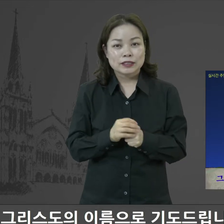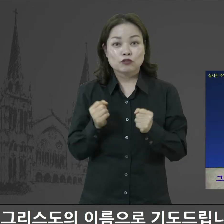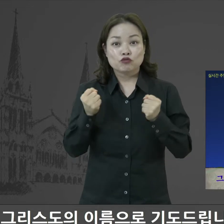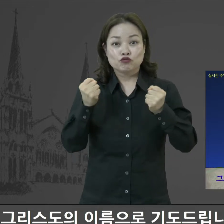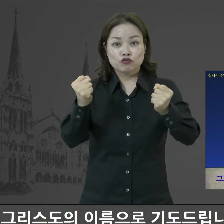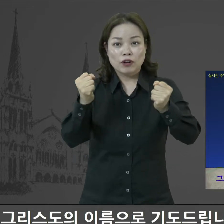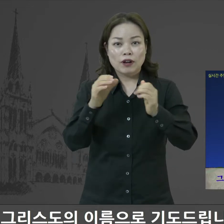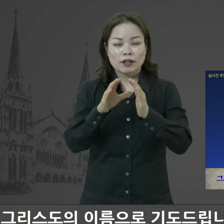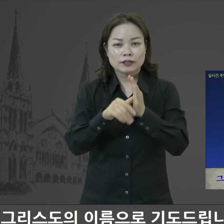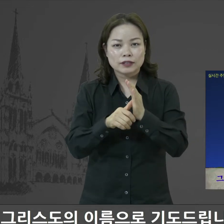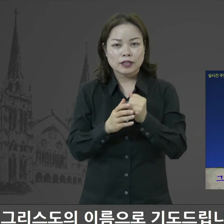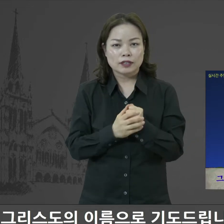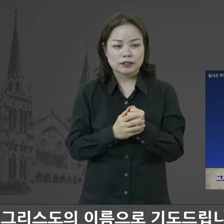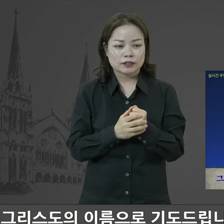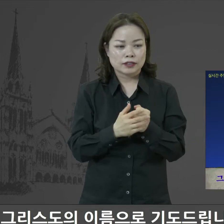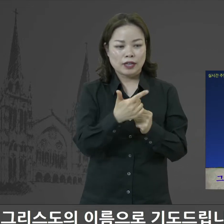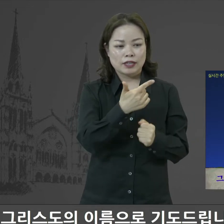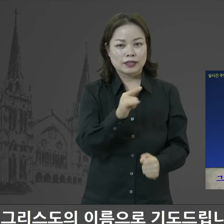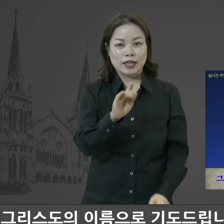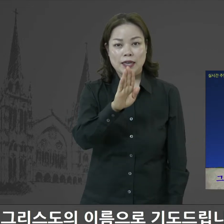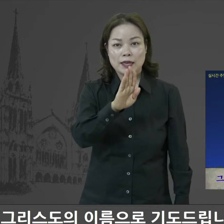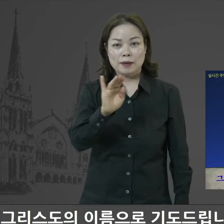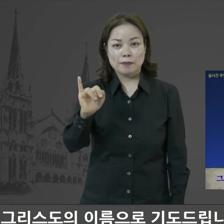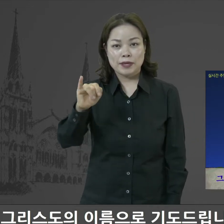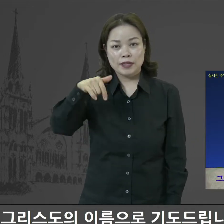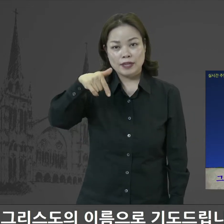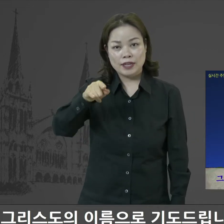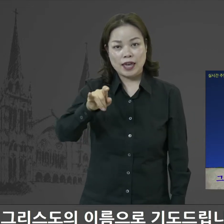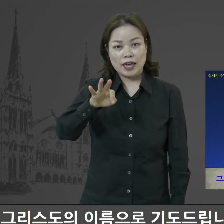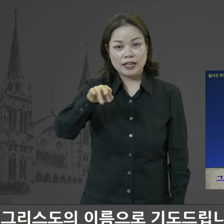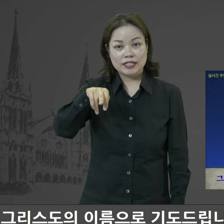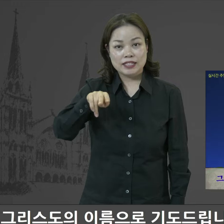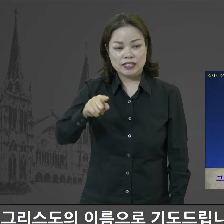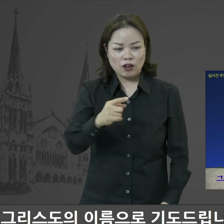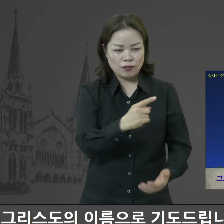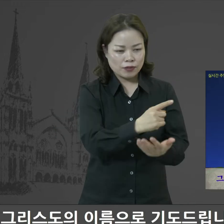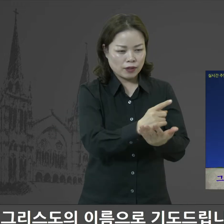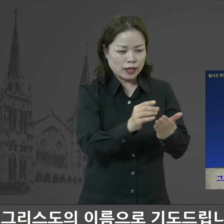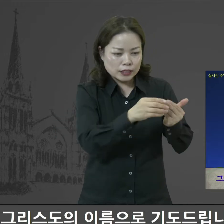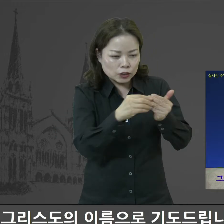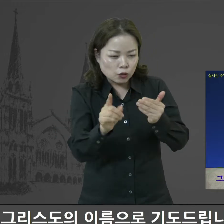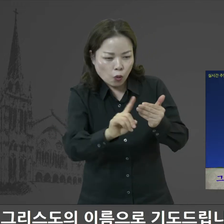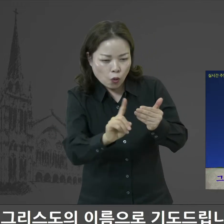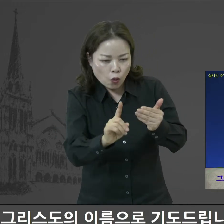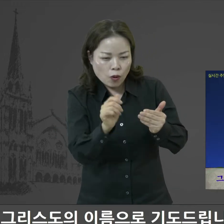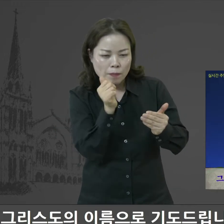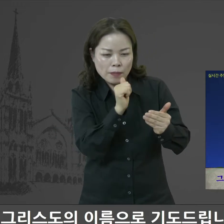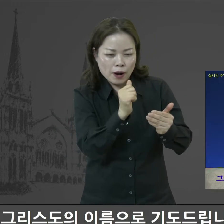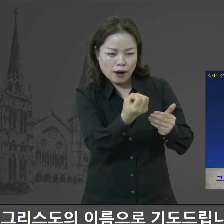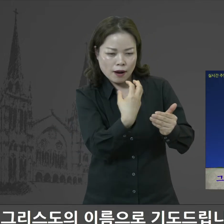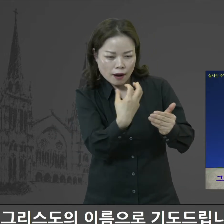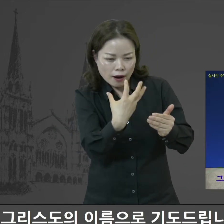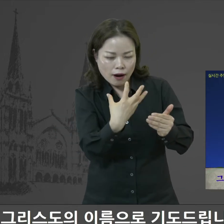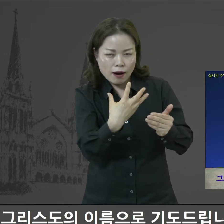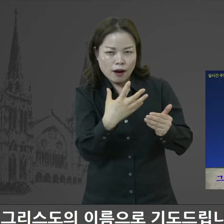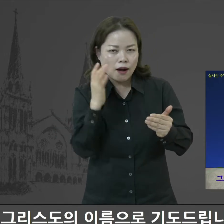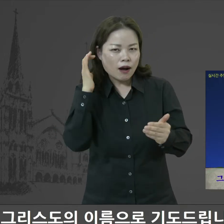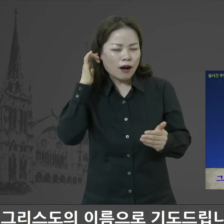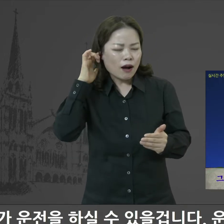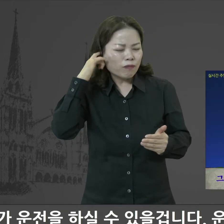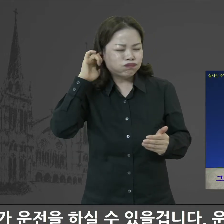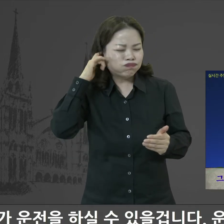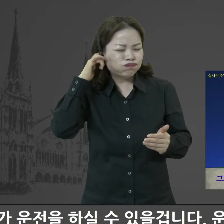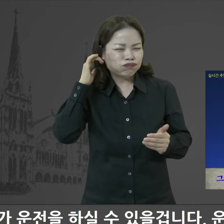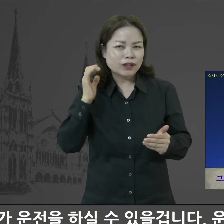때 내비게이션을 얼마나 신뢰하고 계십니까? 어떤 분들은 내비게이션이 시끄럽다 그래가지고 처음